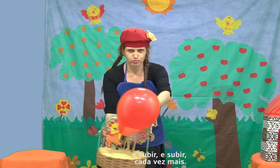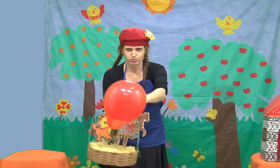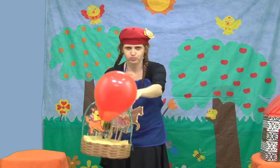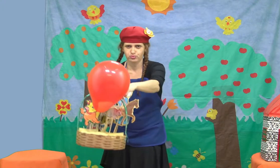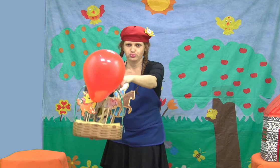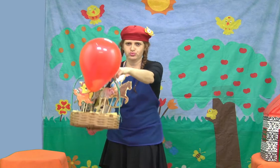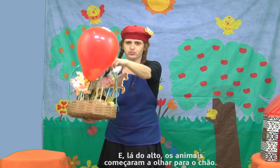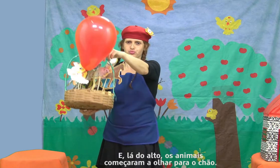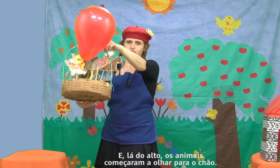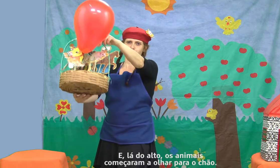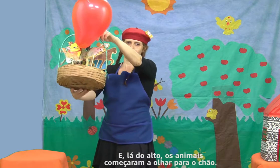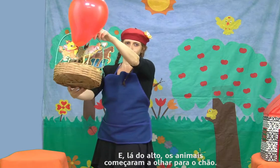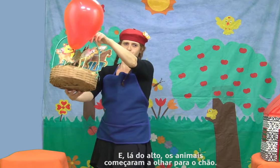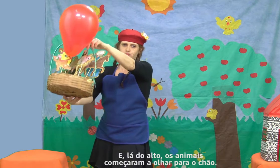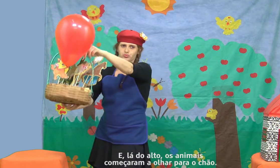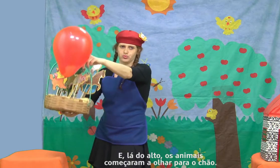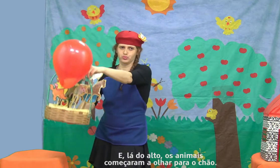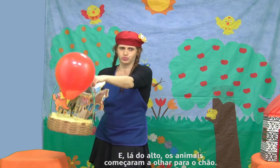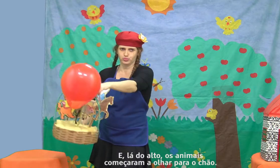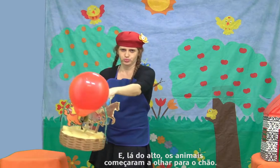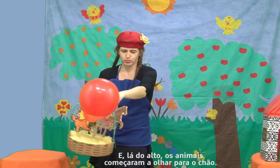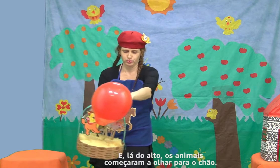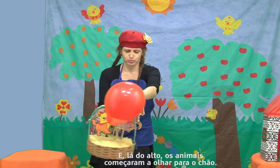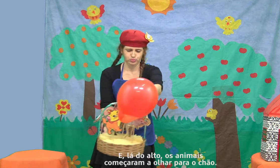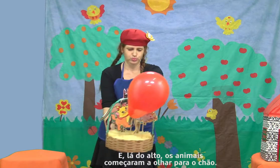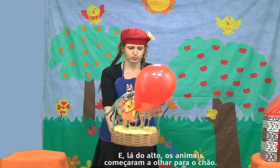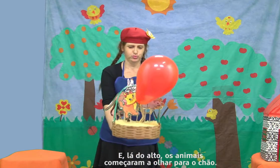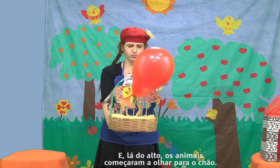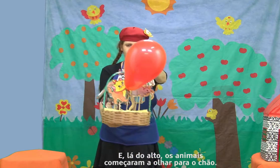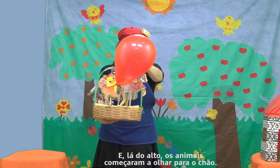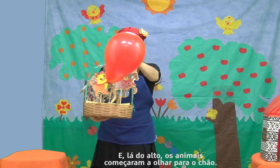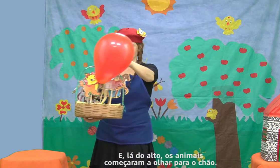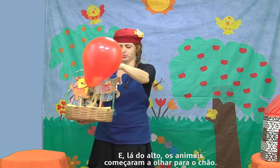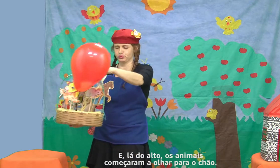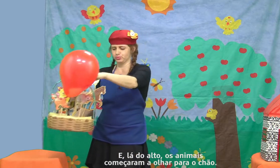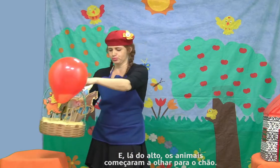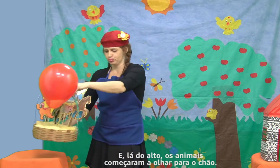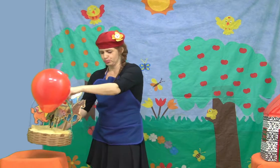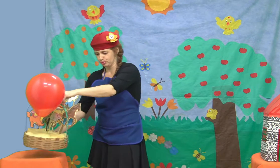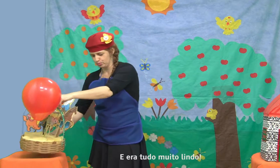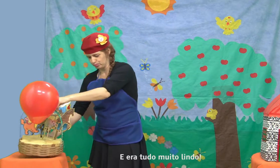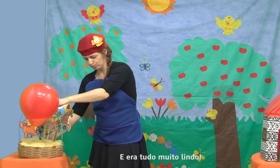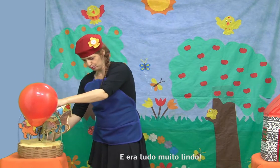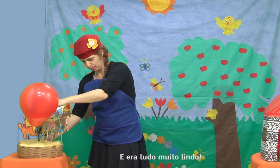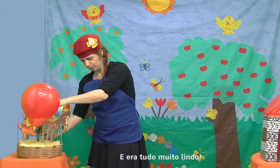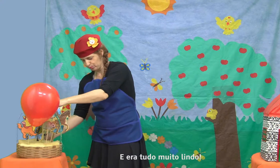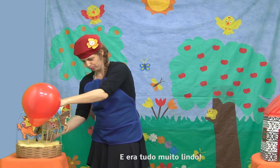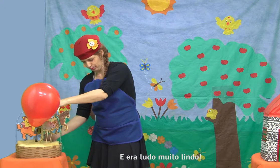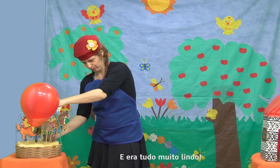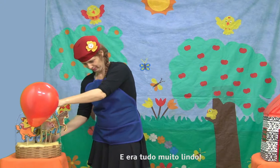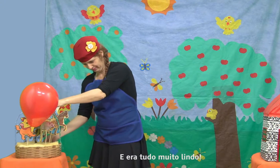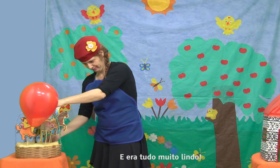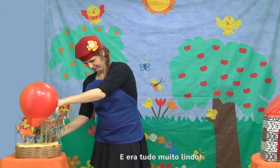e lá do alto os animais começaram a olhar para o chão e era tudo muito lindo lá no